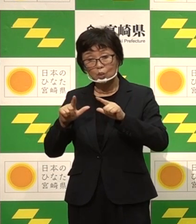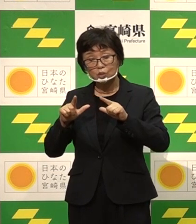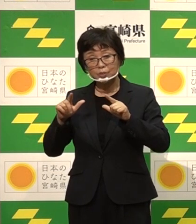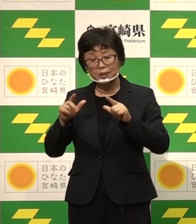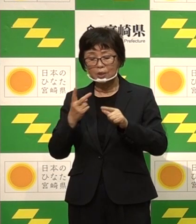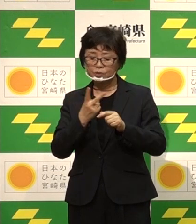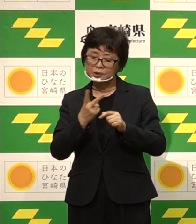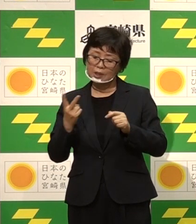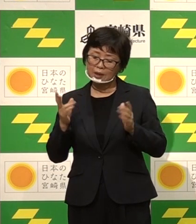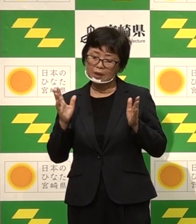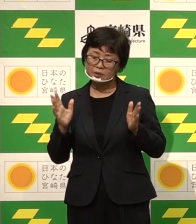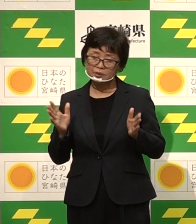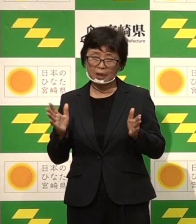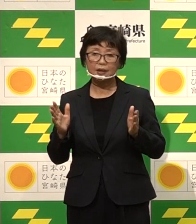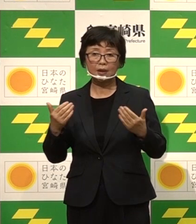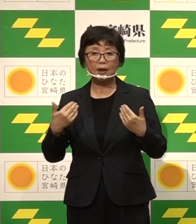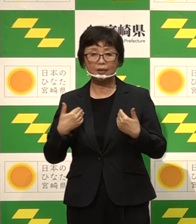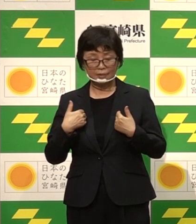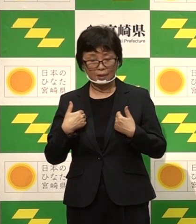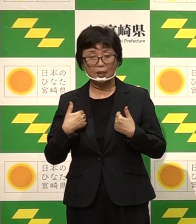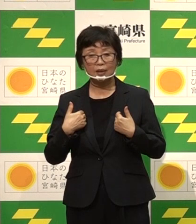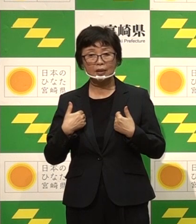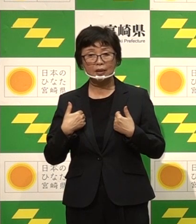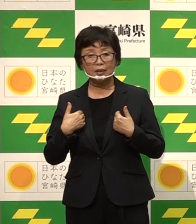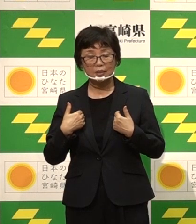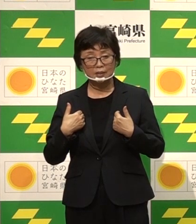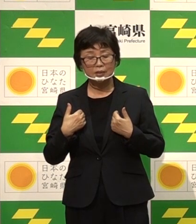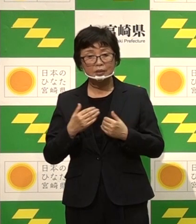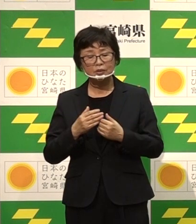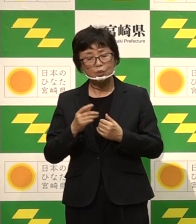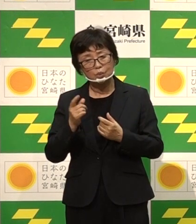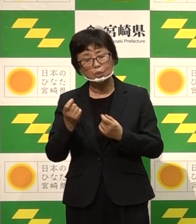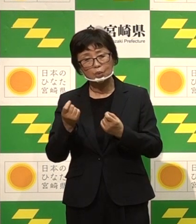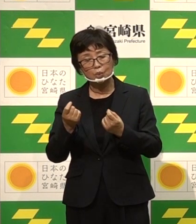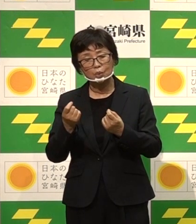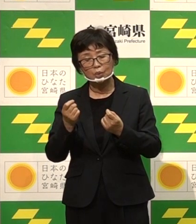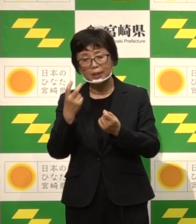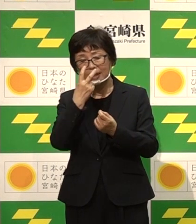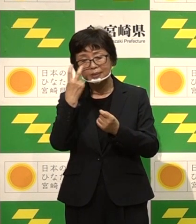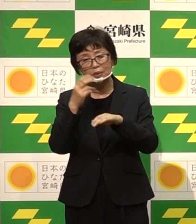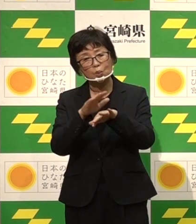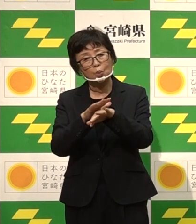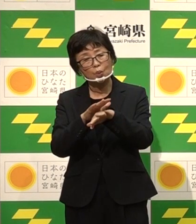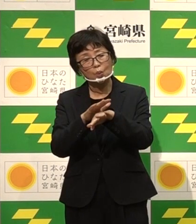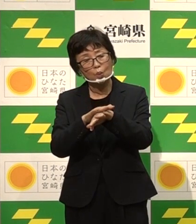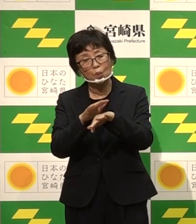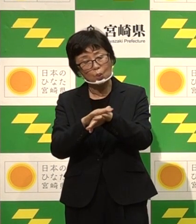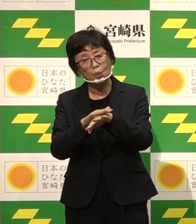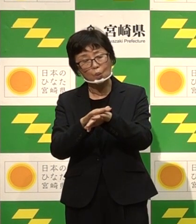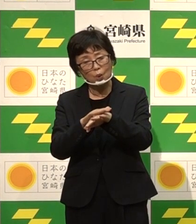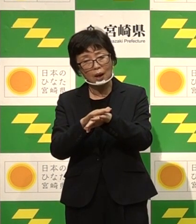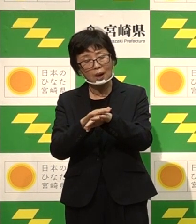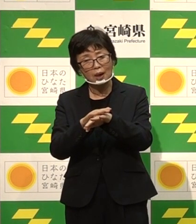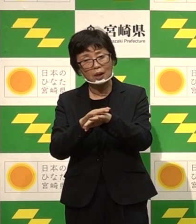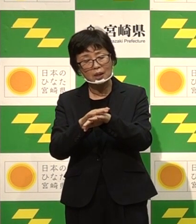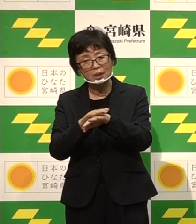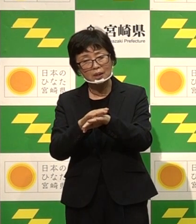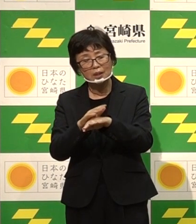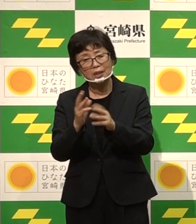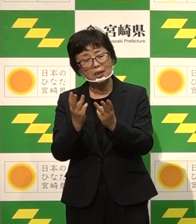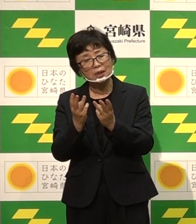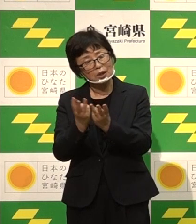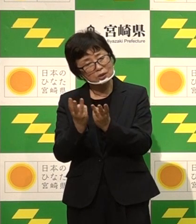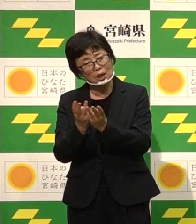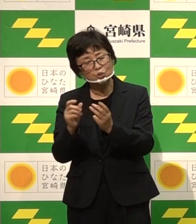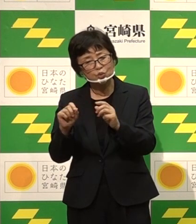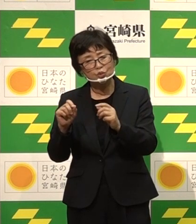2日ぐらい、時間がかかっておりまして、かなりその、検査の方が、目詰まりしているのか、人数がこれだ